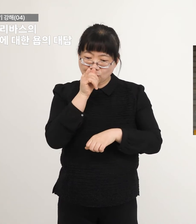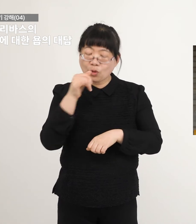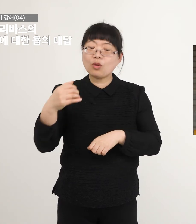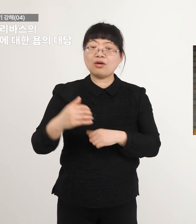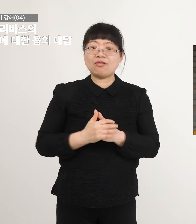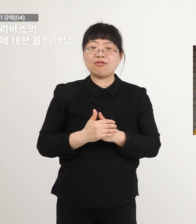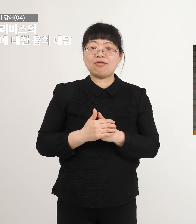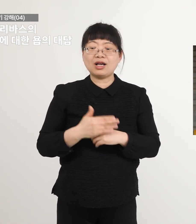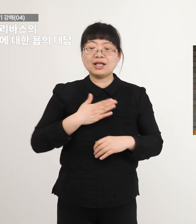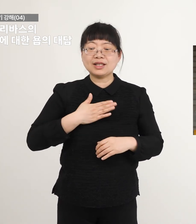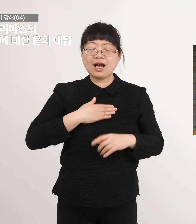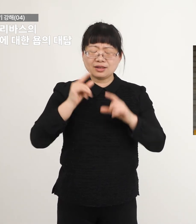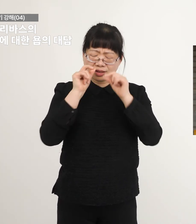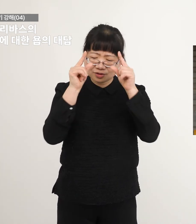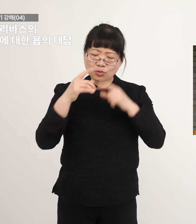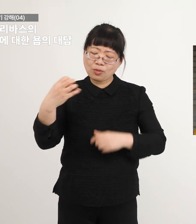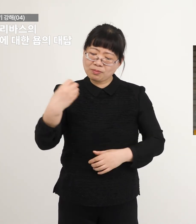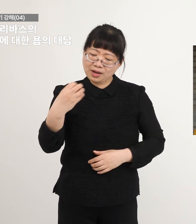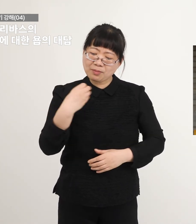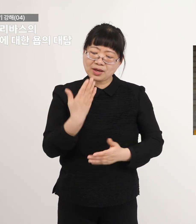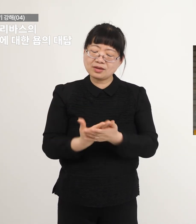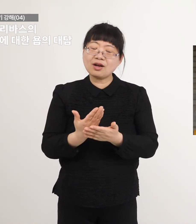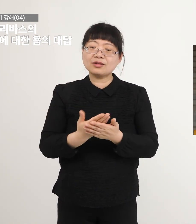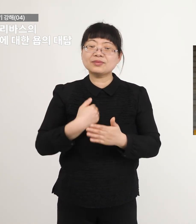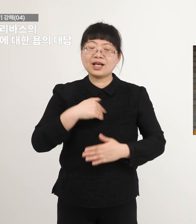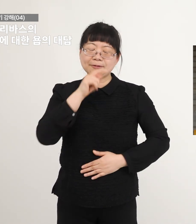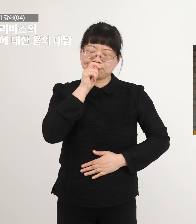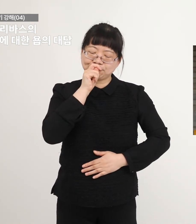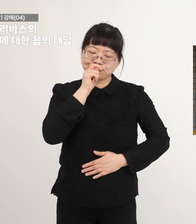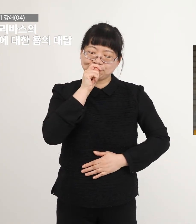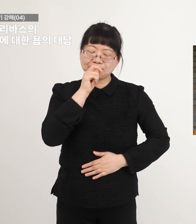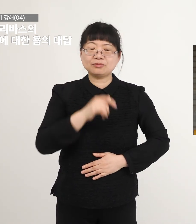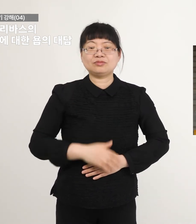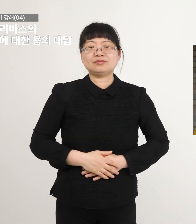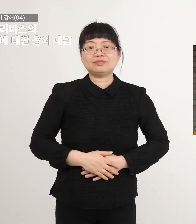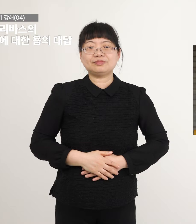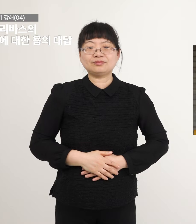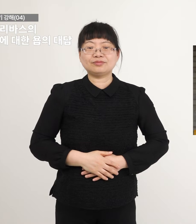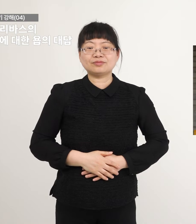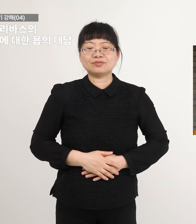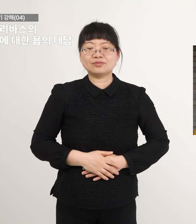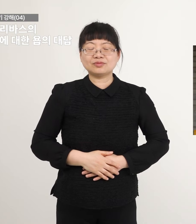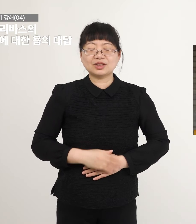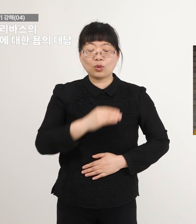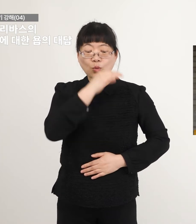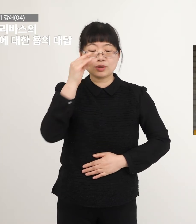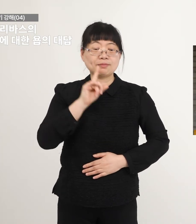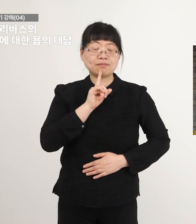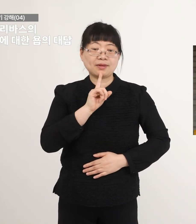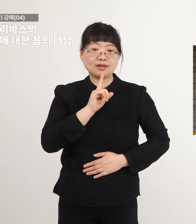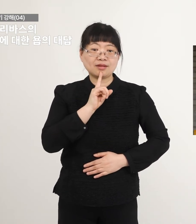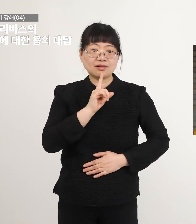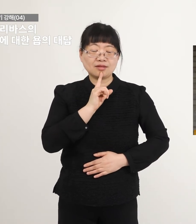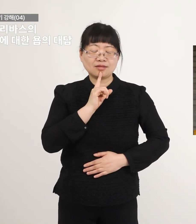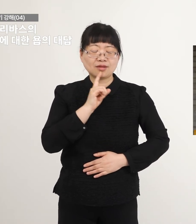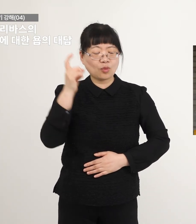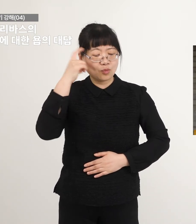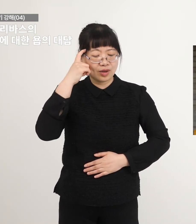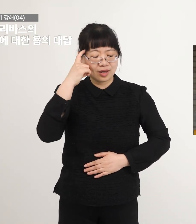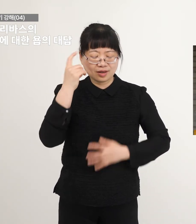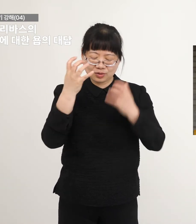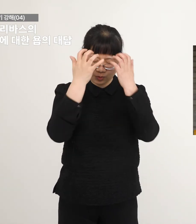한번 나 좀 깨닫게 해다오. 내가 그럼 입 다물게. 그 뜻이겠죠? 옳은 말이 어찌